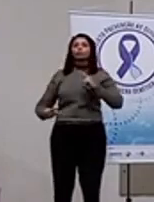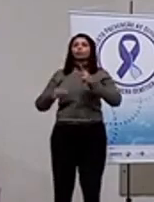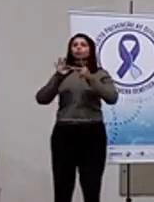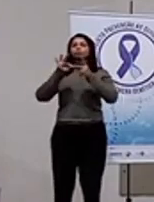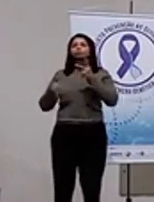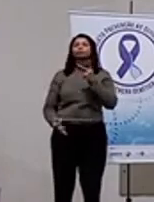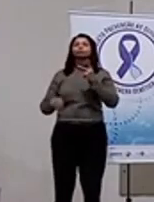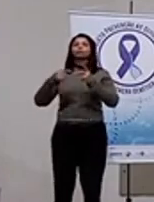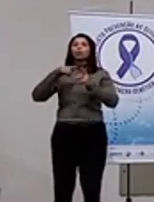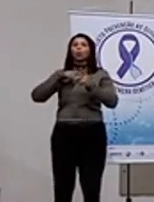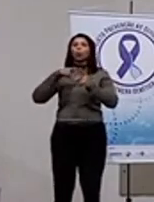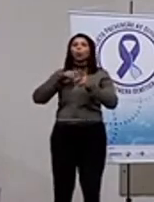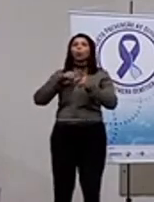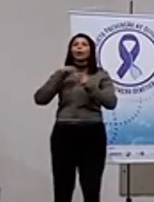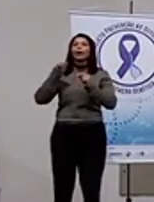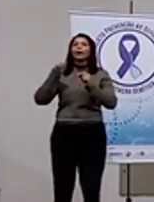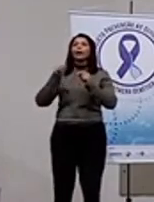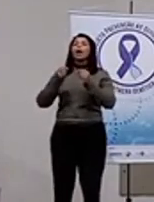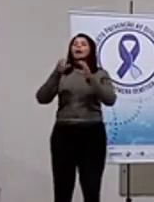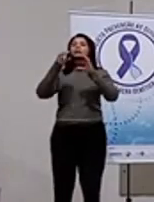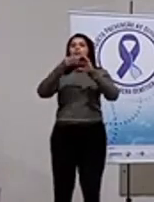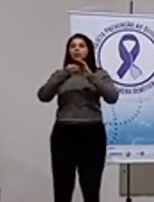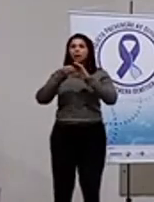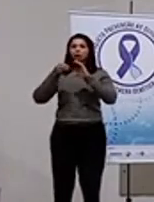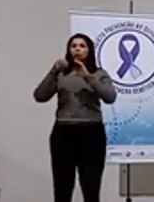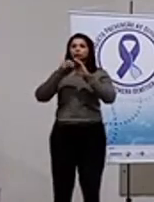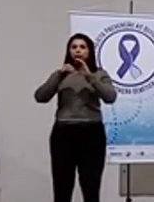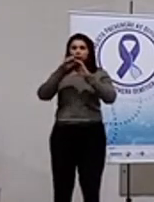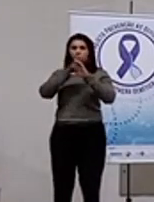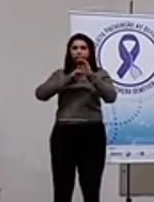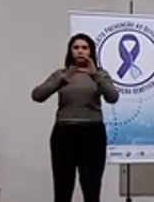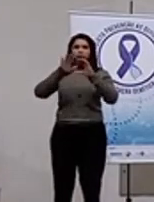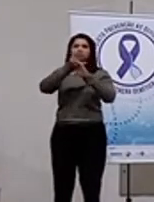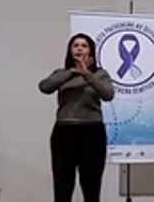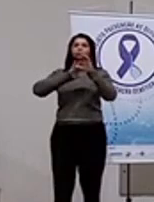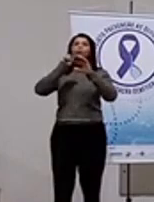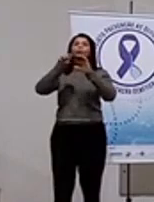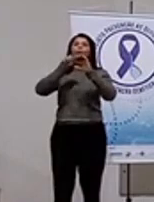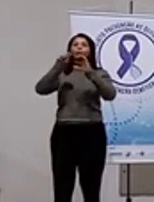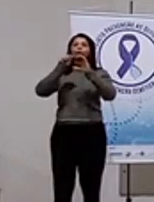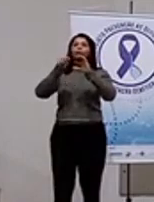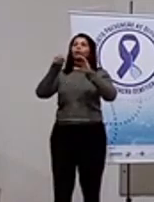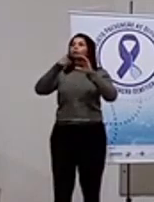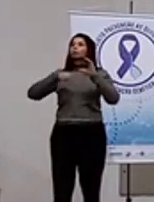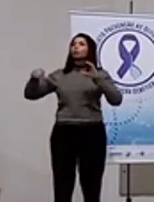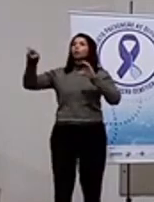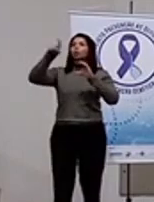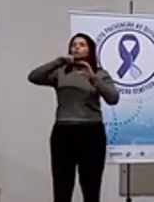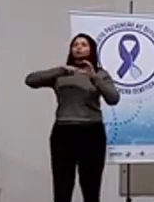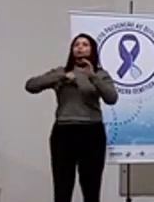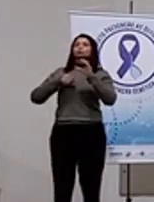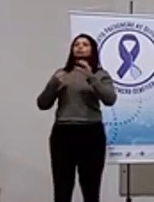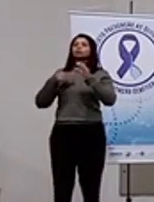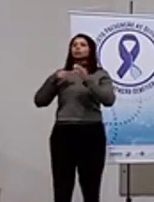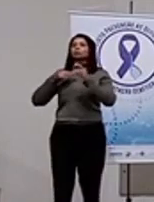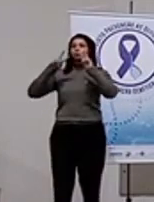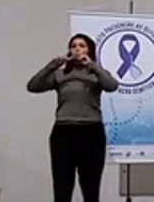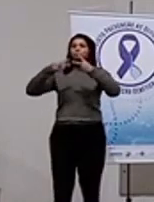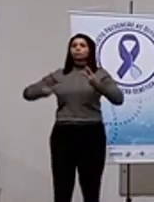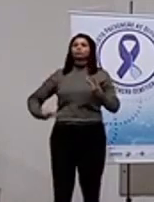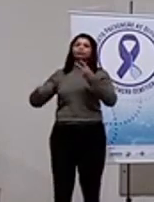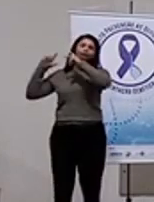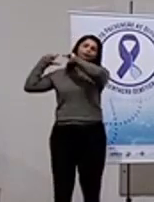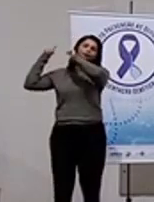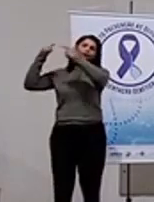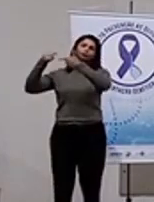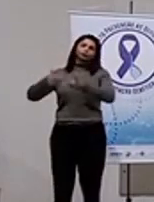nas células que passam o nosso material genético. E que células são essas? Os espermatozoides e os óvulos. É